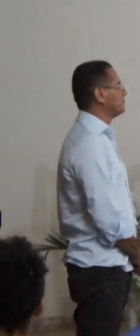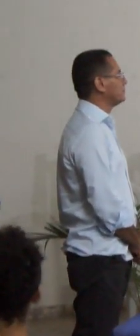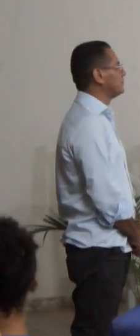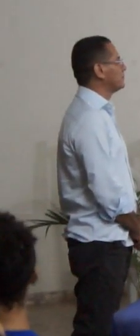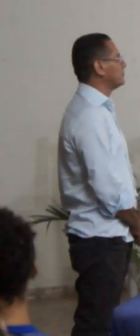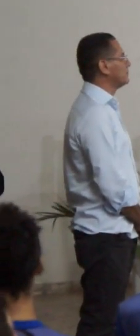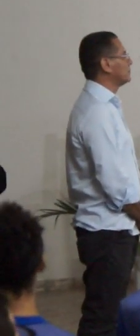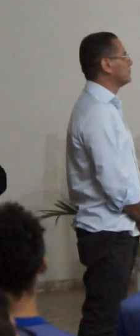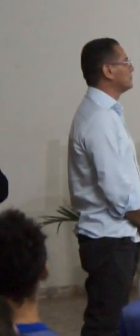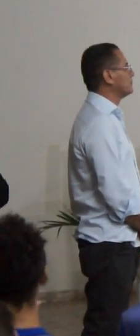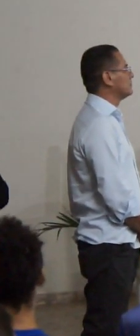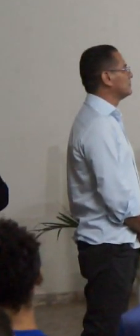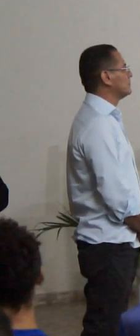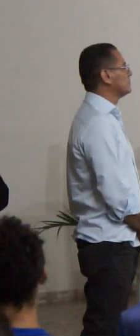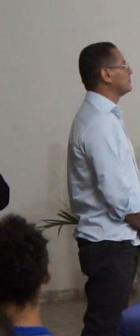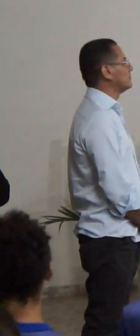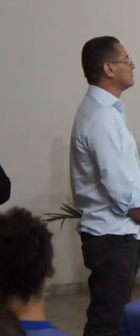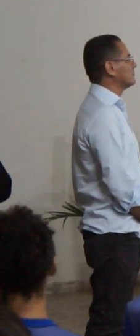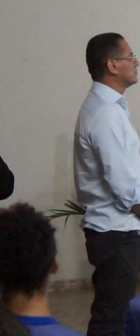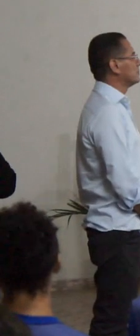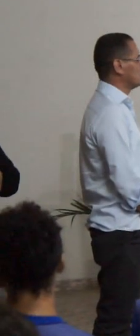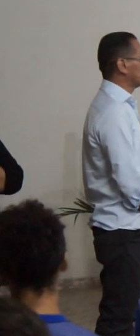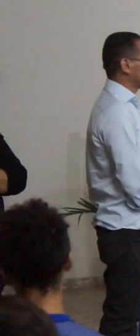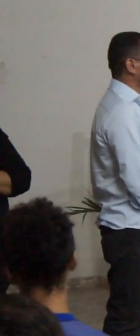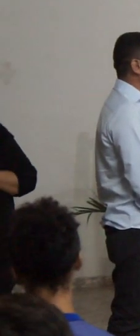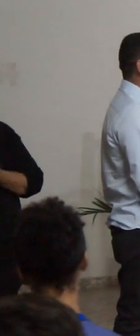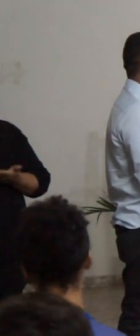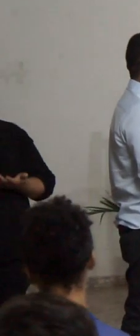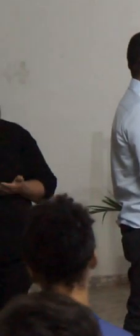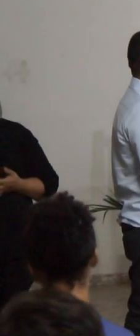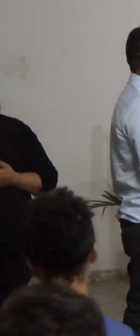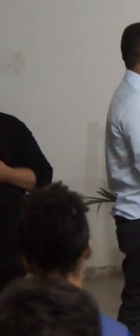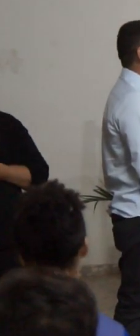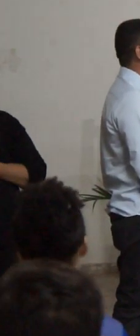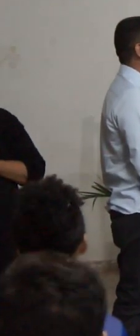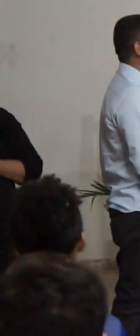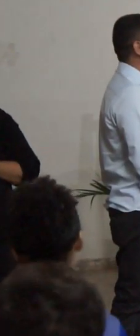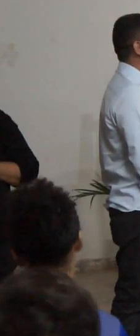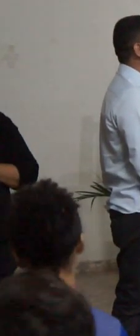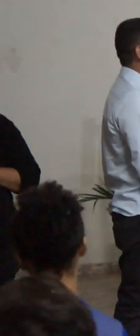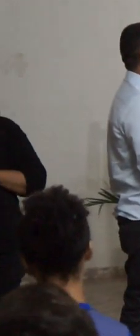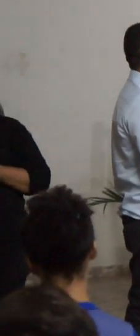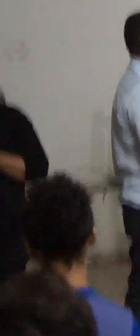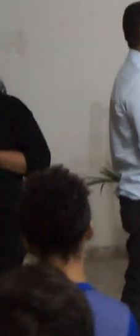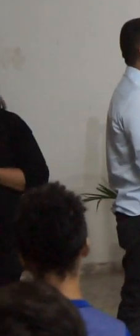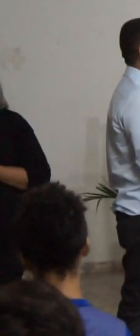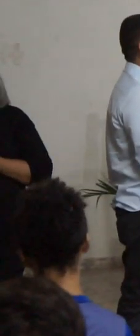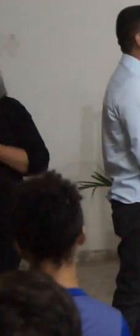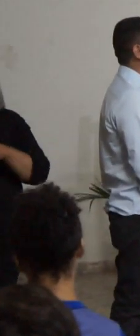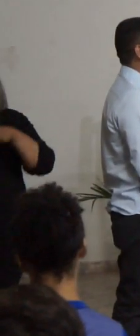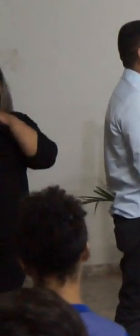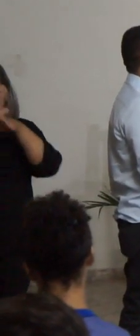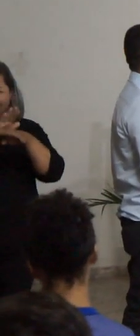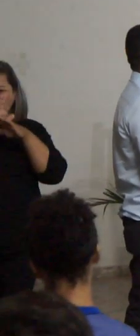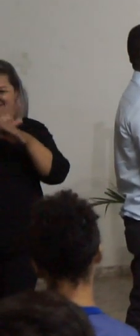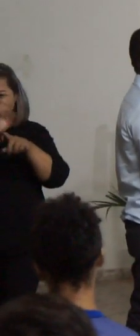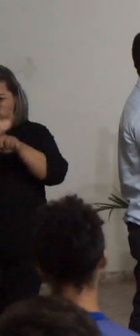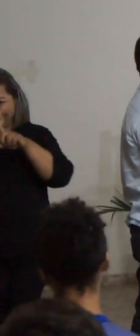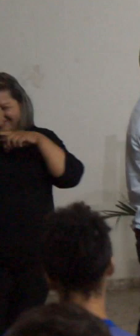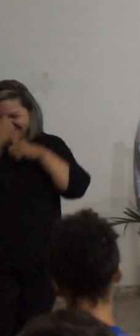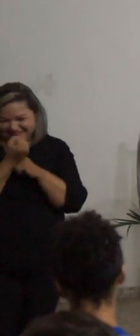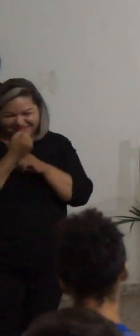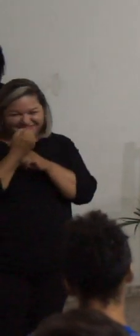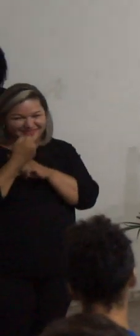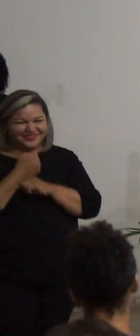são cinco projetos. O terceiro já não cabe diretamente somente à assistência social, que tem um núcleo formado pelas